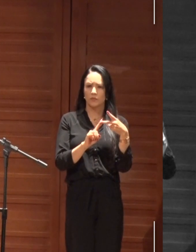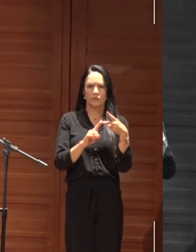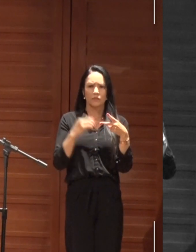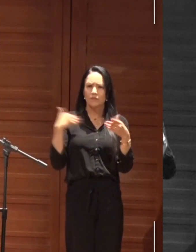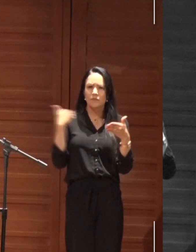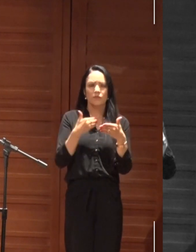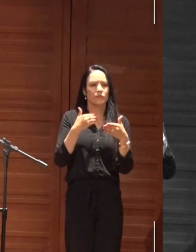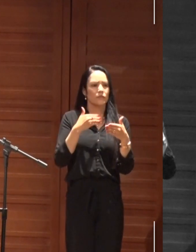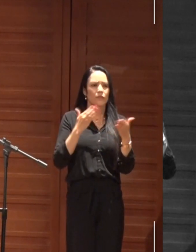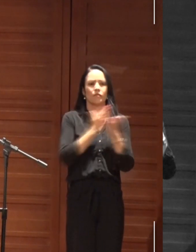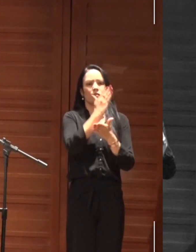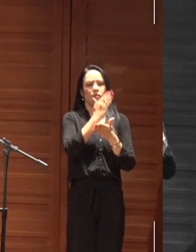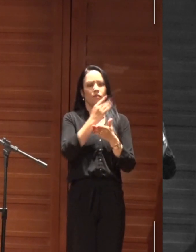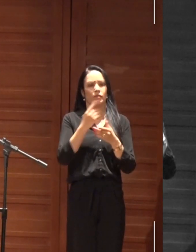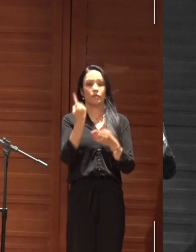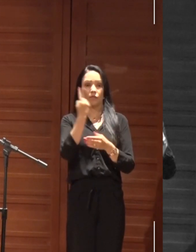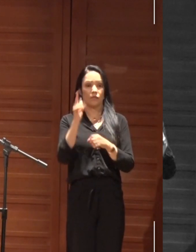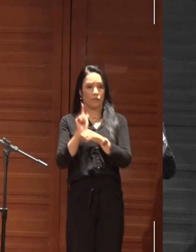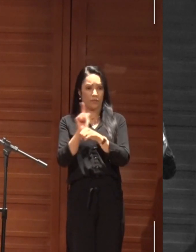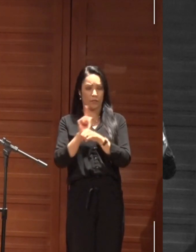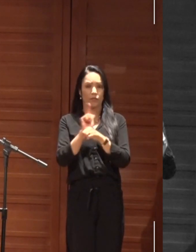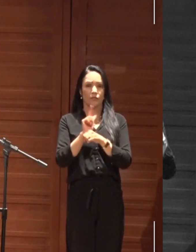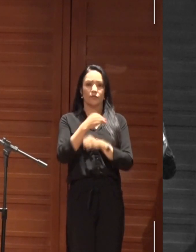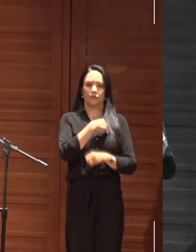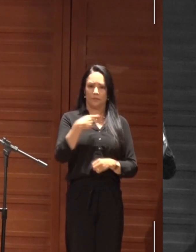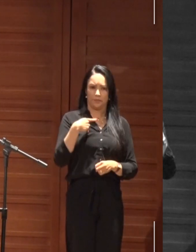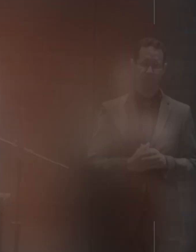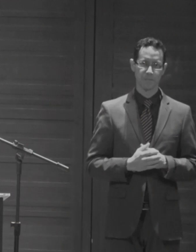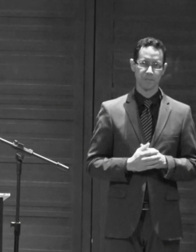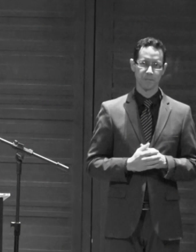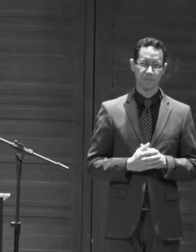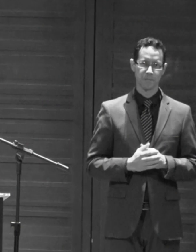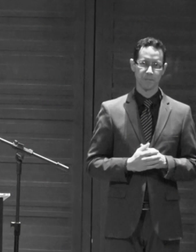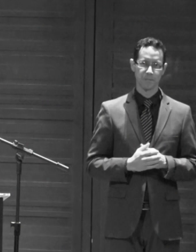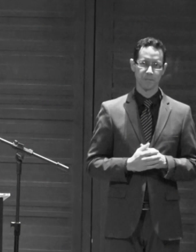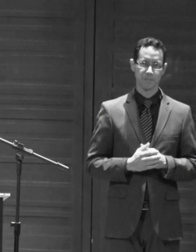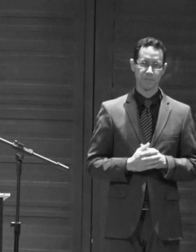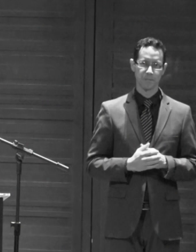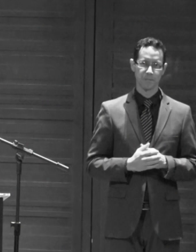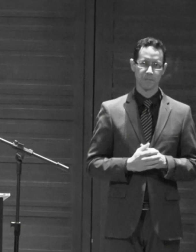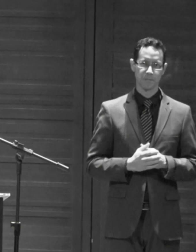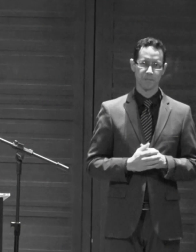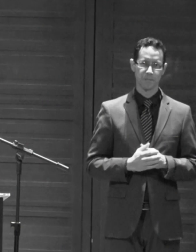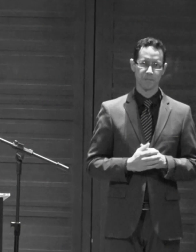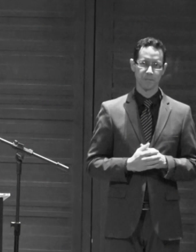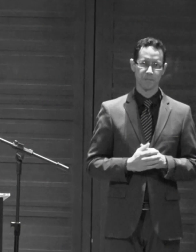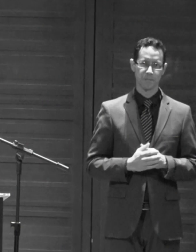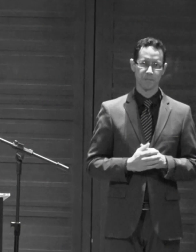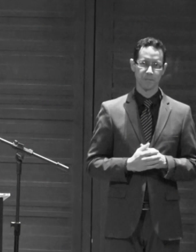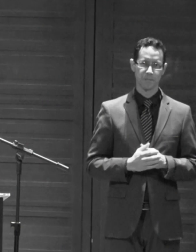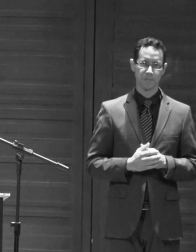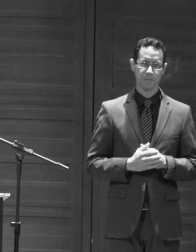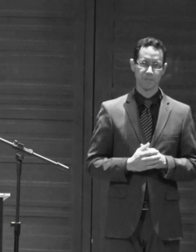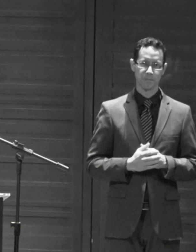esmagadora aprovação de sua primeira gestão no Ministério Público de São Paulo. Exatamente isso que eu tenho